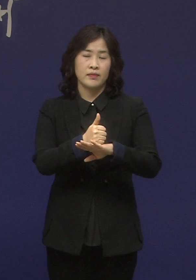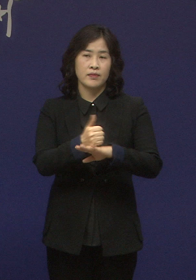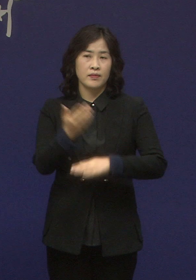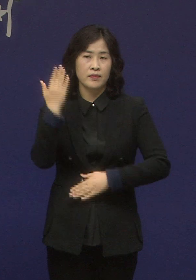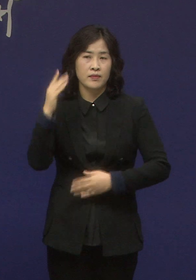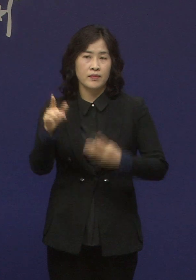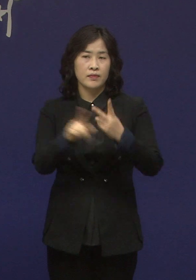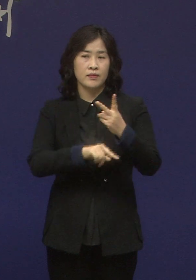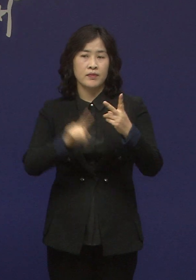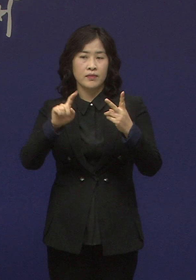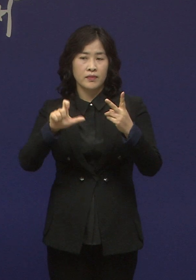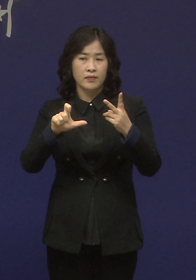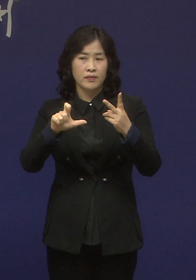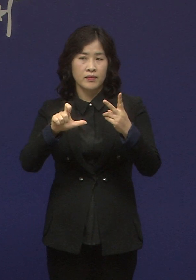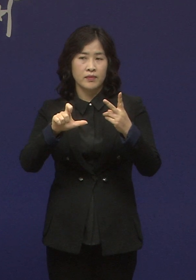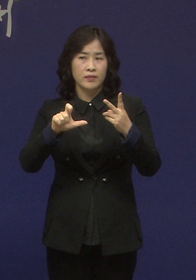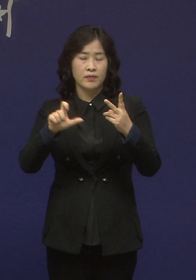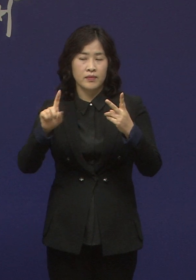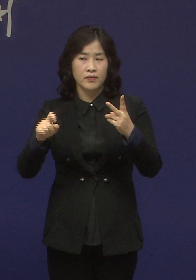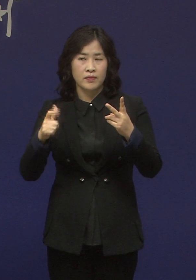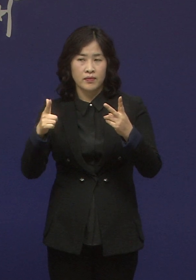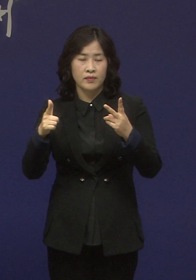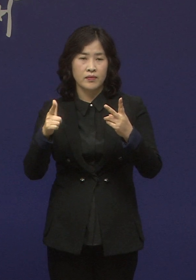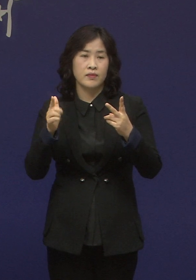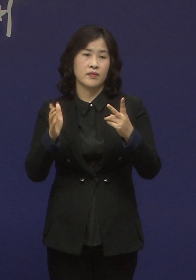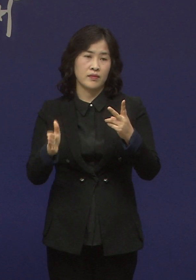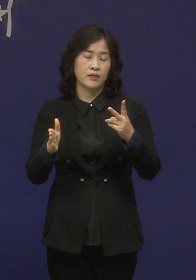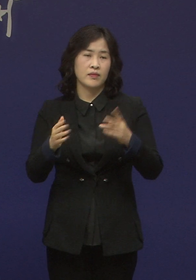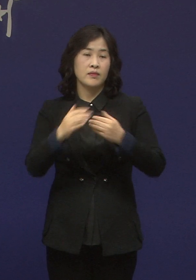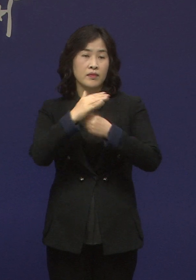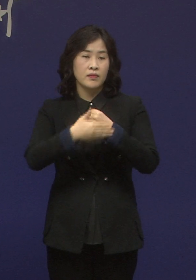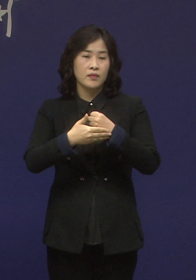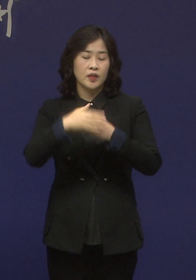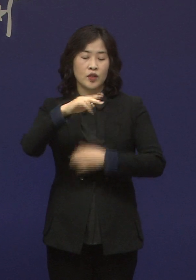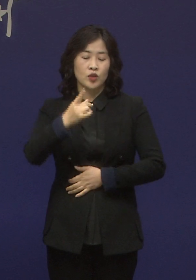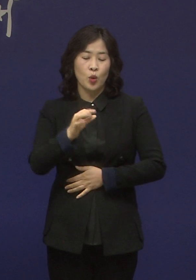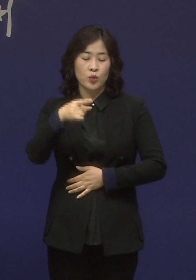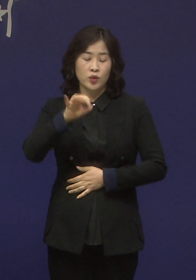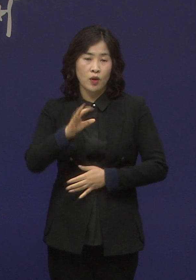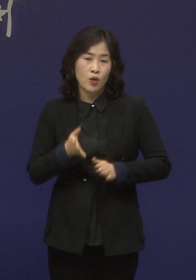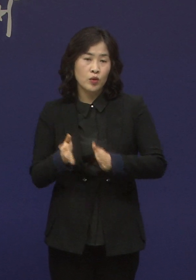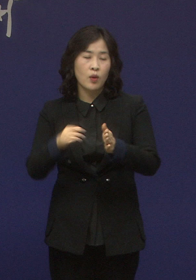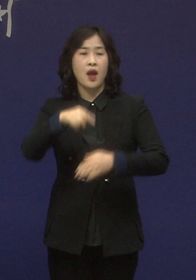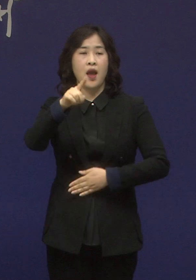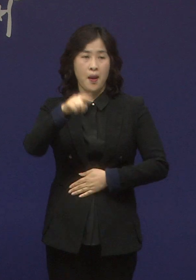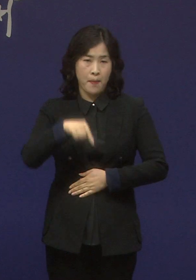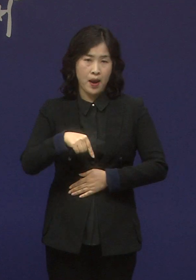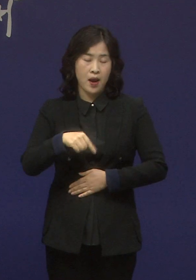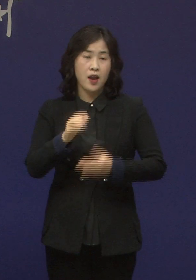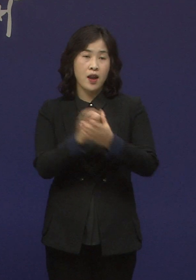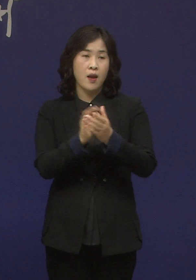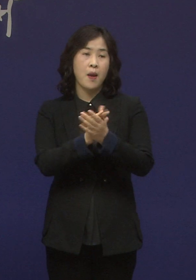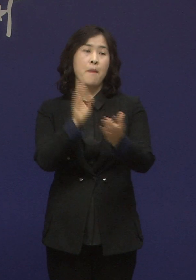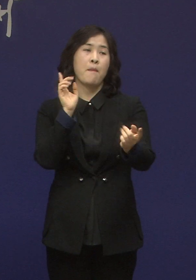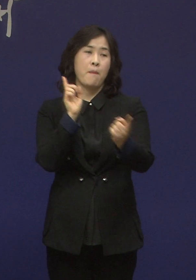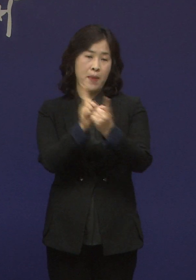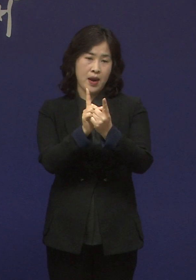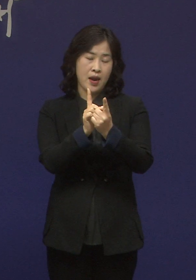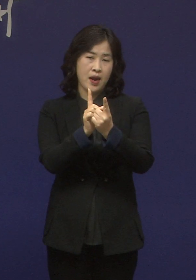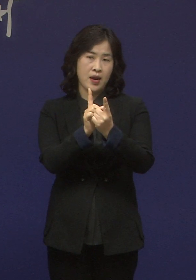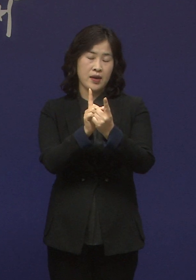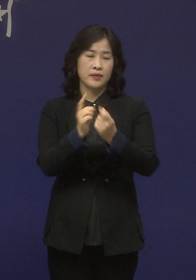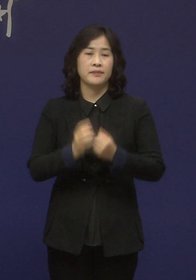지난 2월 15일부터 16일까지 대구 동성로를 방문하여 친구를 만난